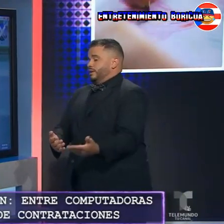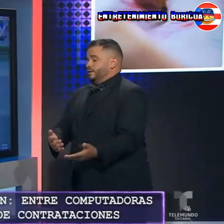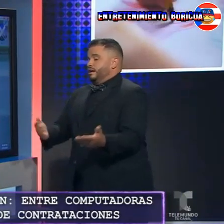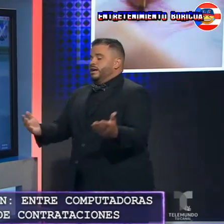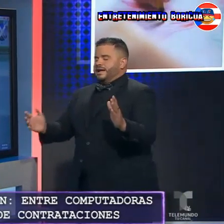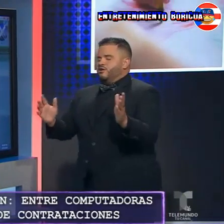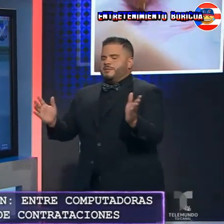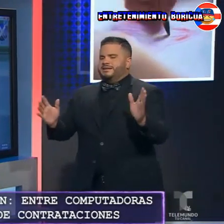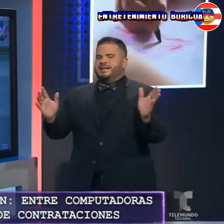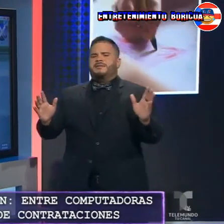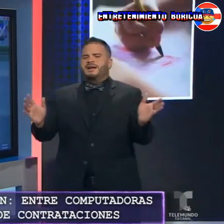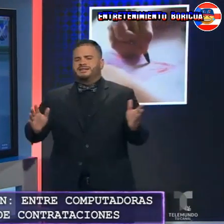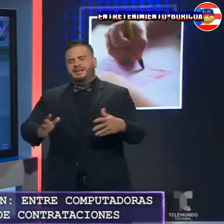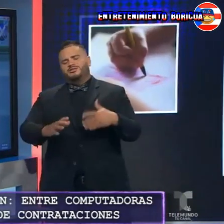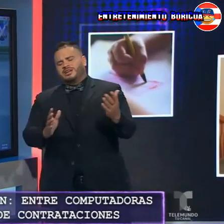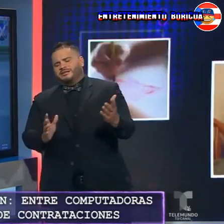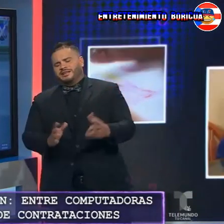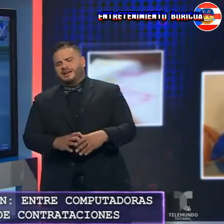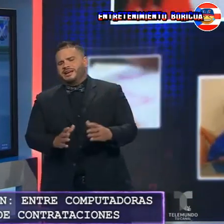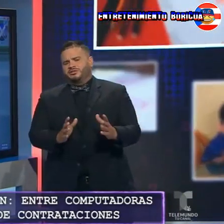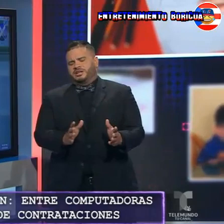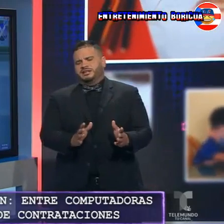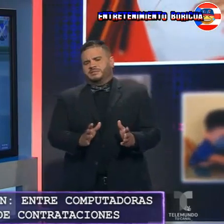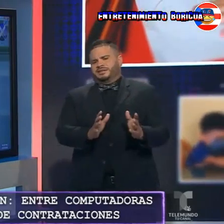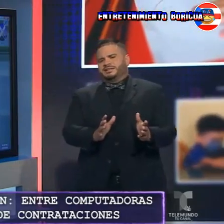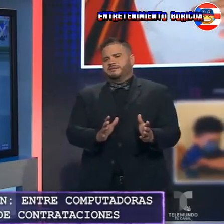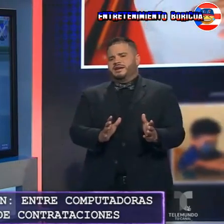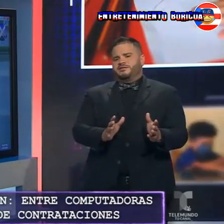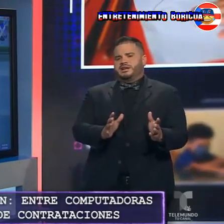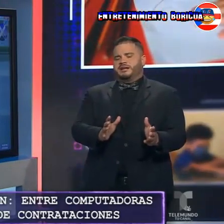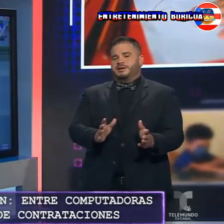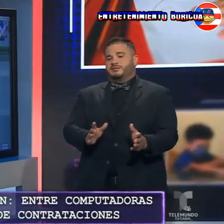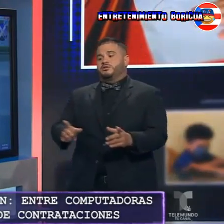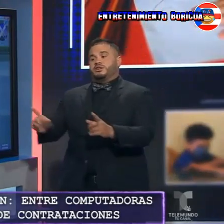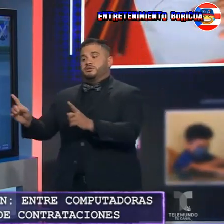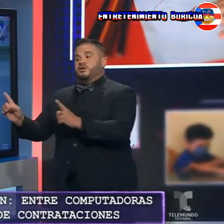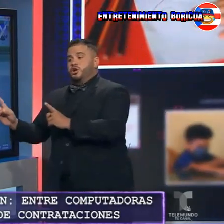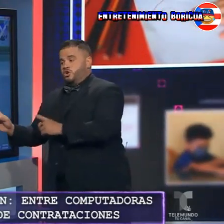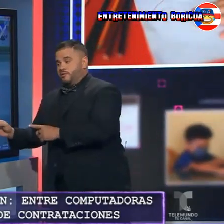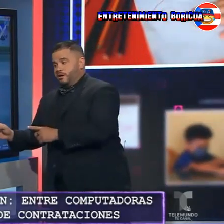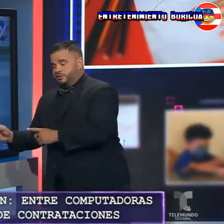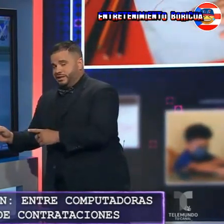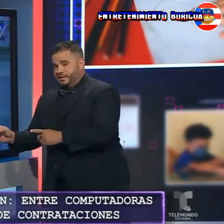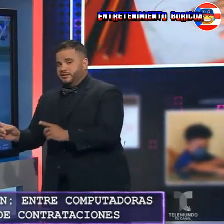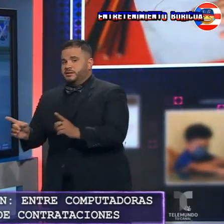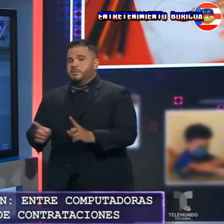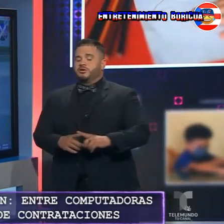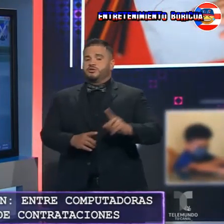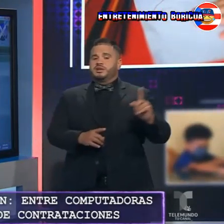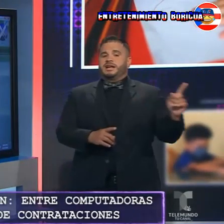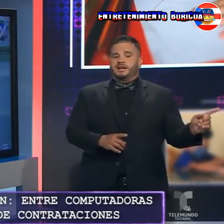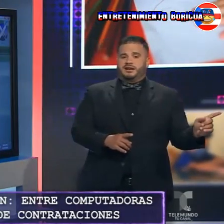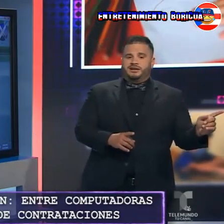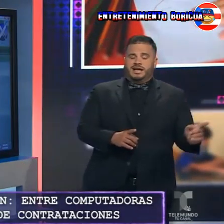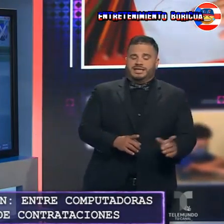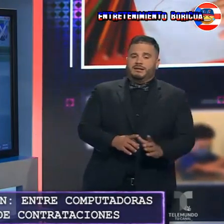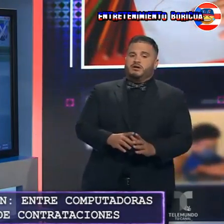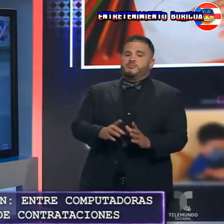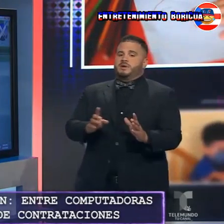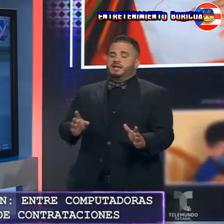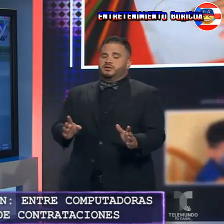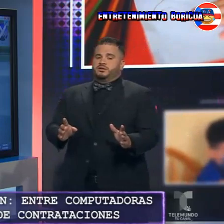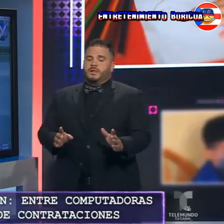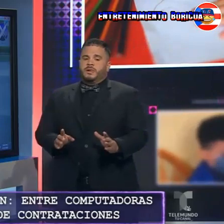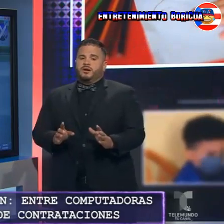impugnó la subasta, que lo que planteaba para la gente que no sabe, ¿verdad?, es lo siguiente. Planteaban ellos que el Departamento de Educación, no bajo usted, bajo Julia Kelleher,